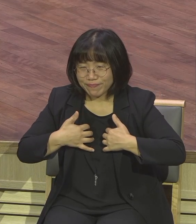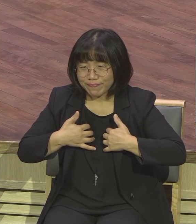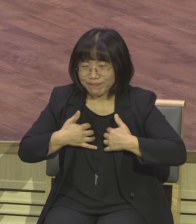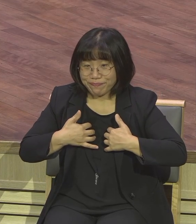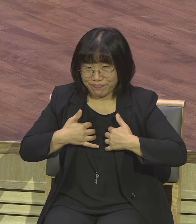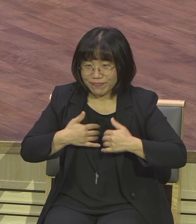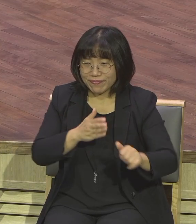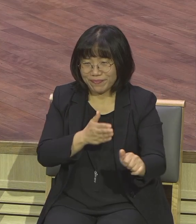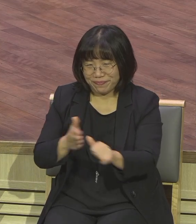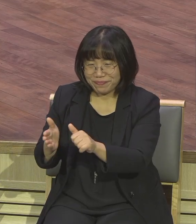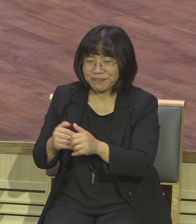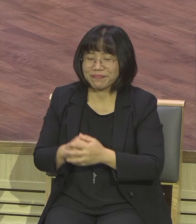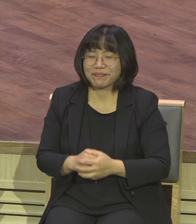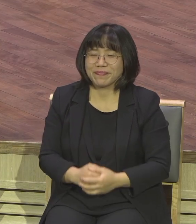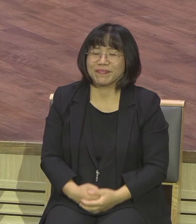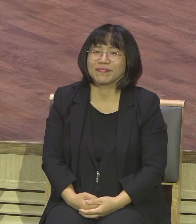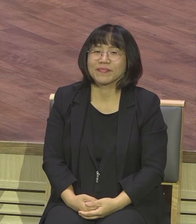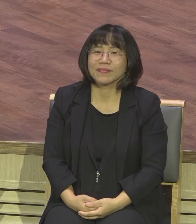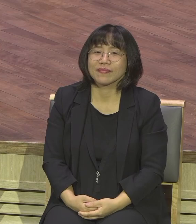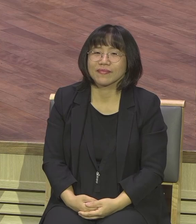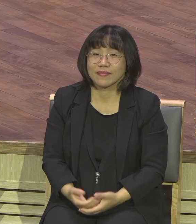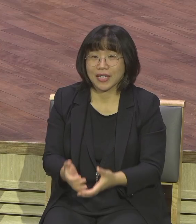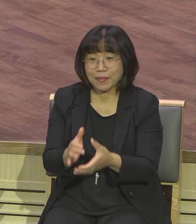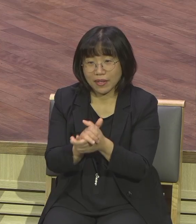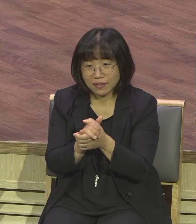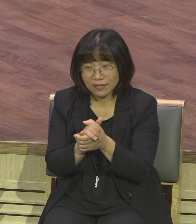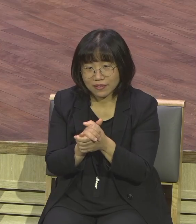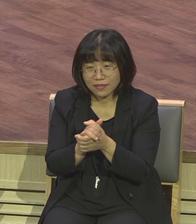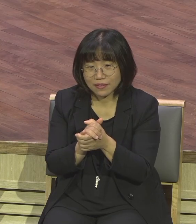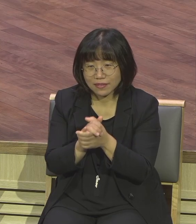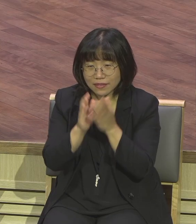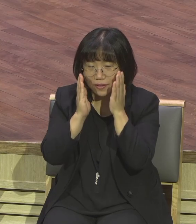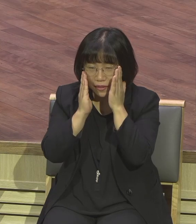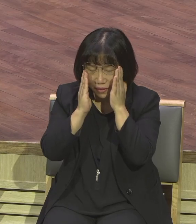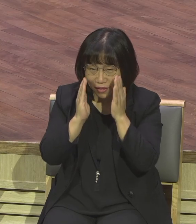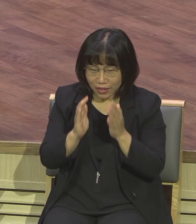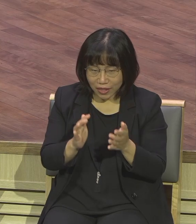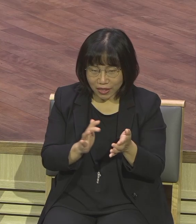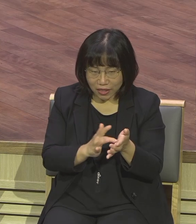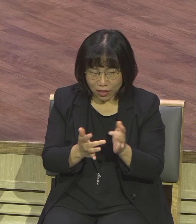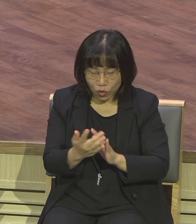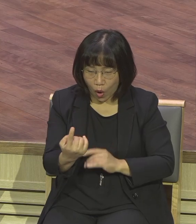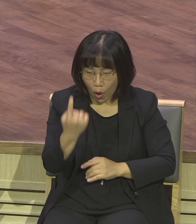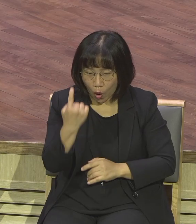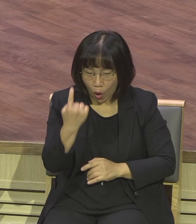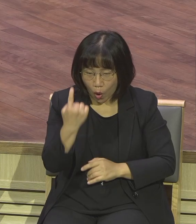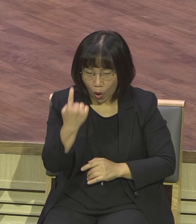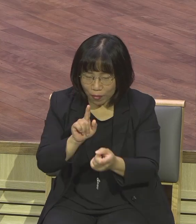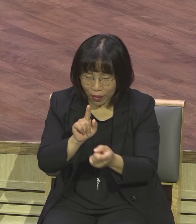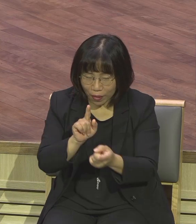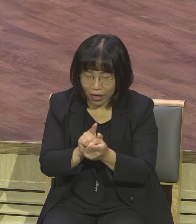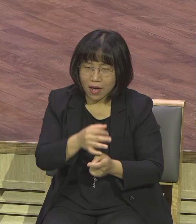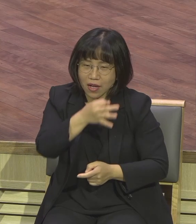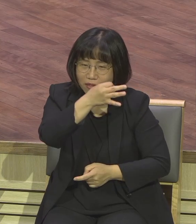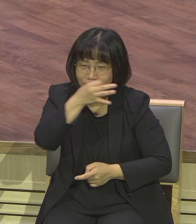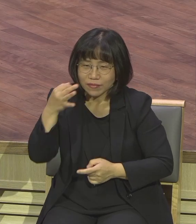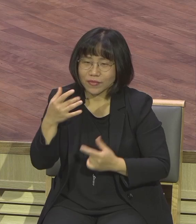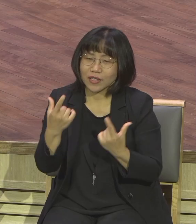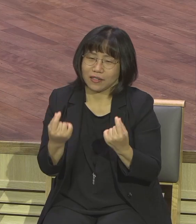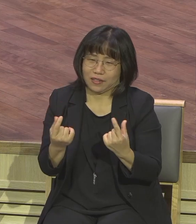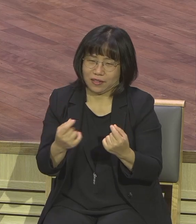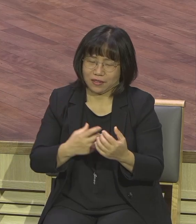되고. 아멘. 아멘. 꼭 예수 어제 처음 믿은 것처럼. 참이